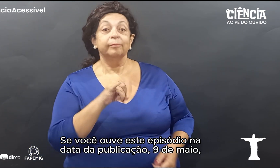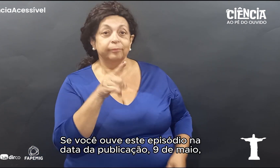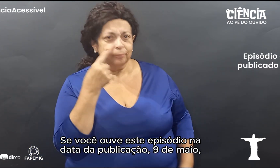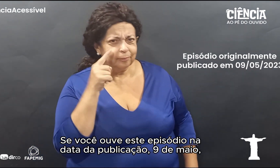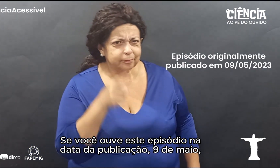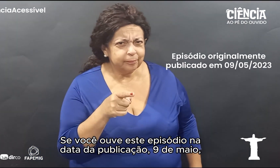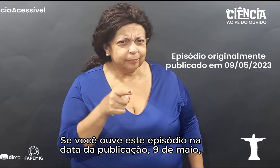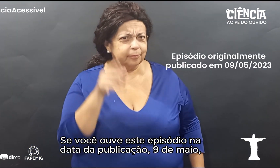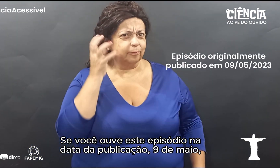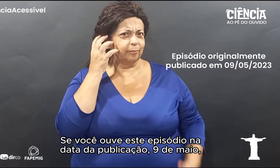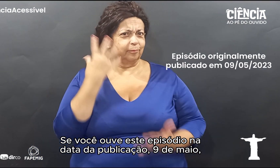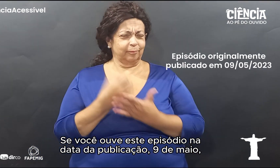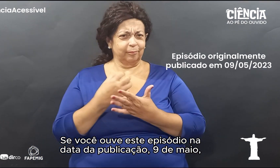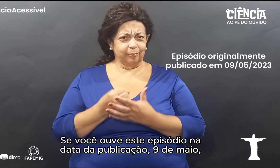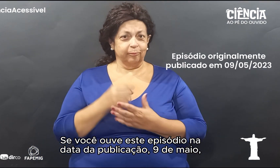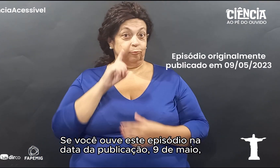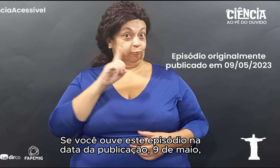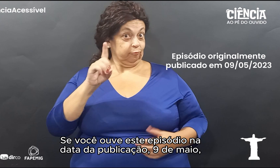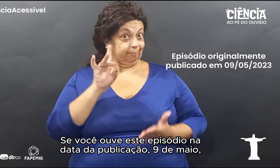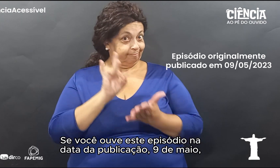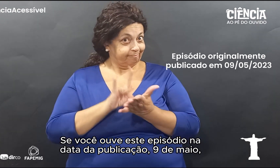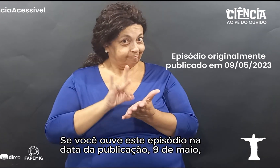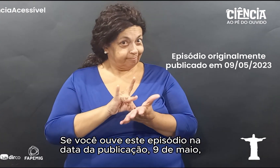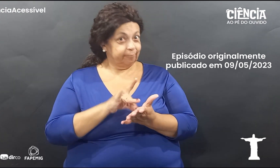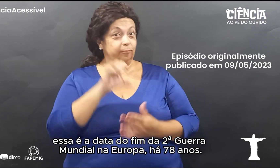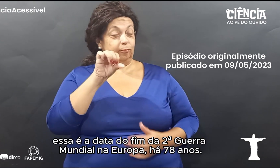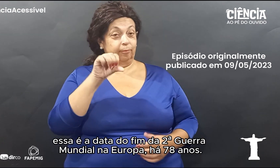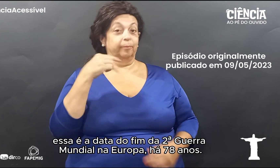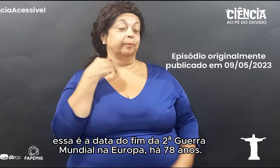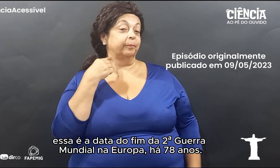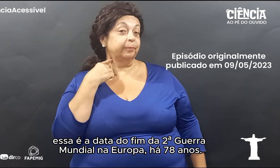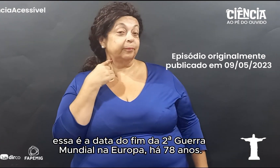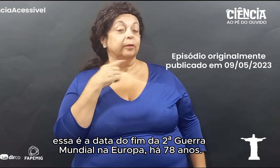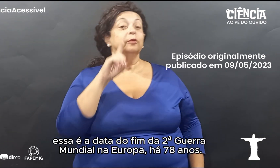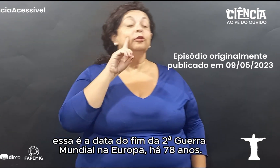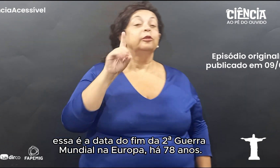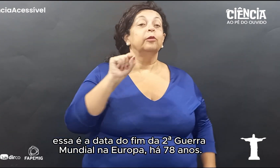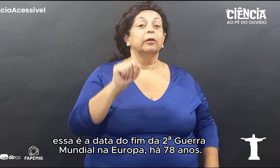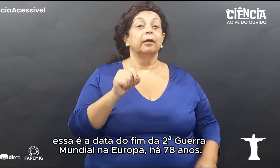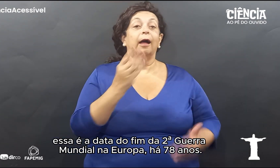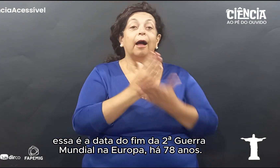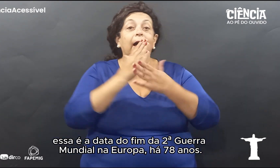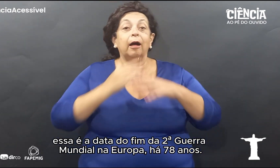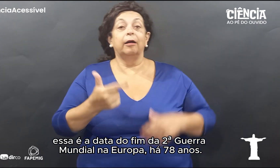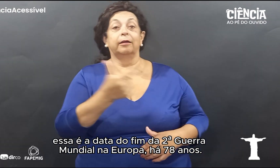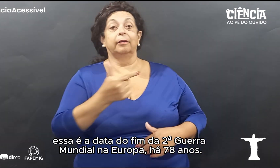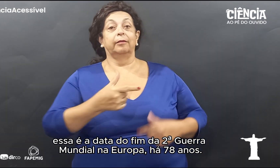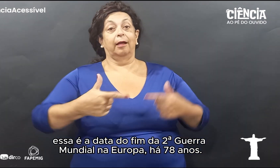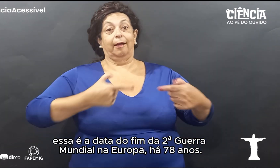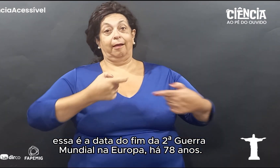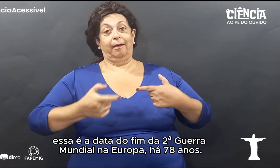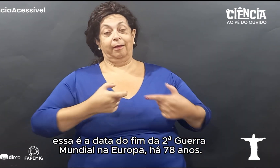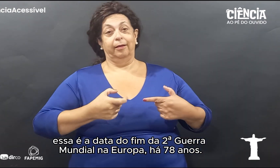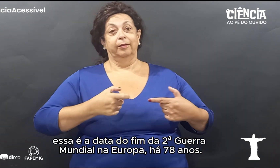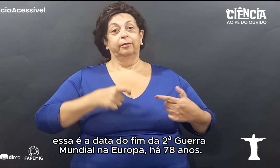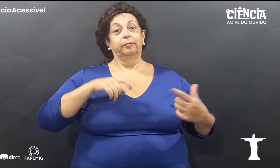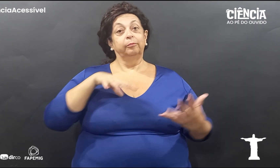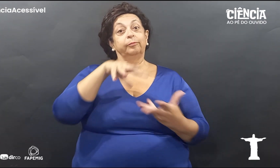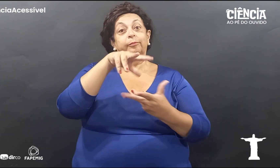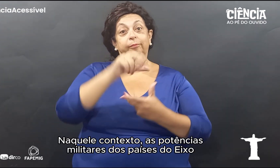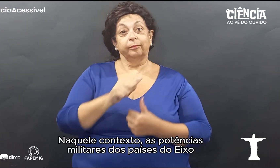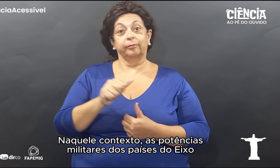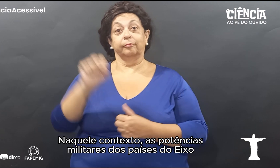Se você ouve esse episódio na data da publicação, 9 de maio, essa é a data do fim da Segunda Guerra Mundial na Europa, há 78